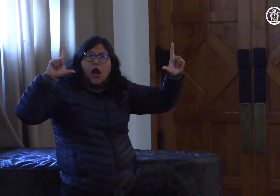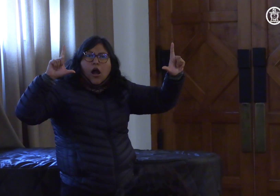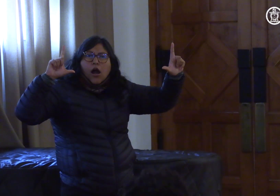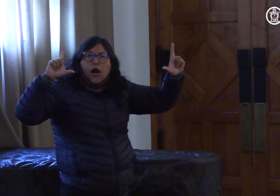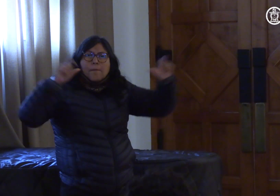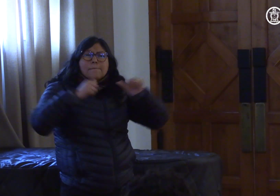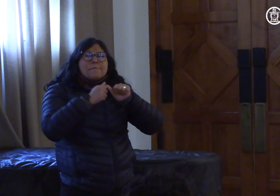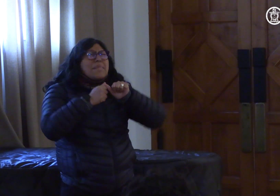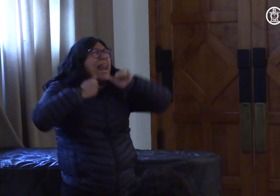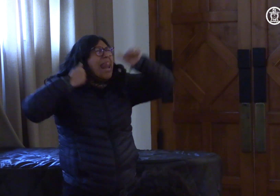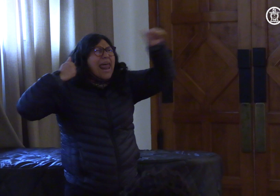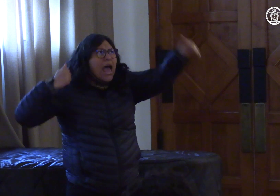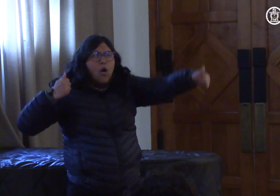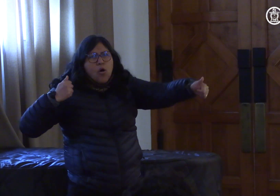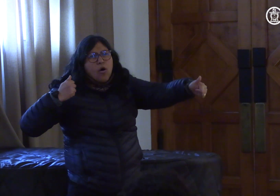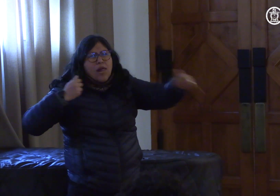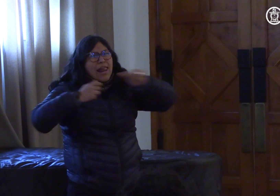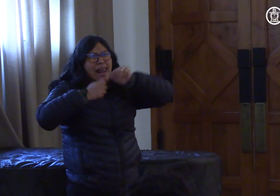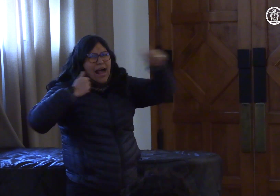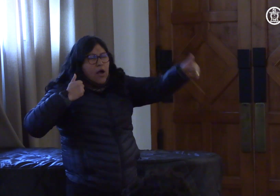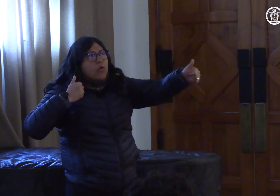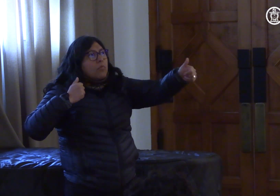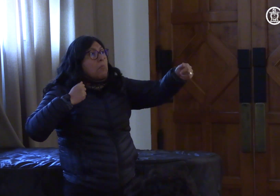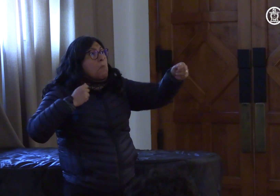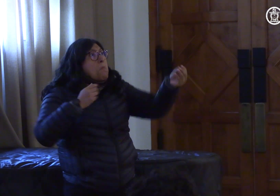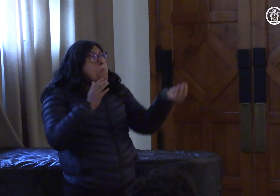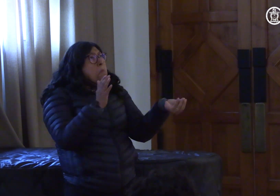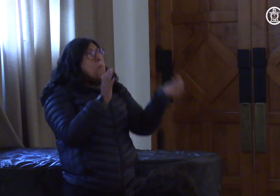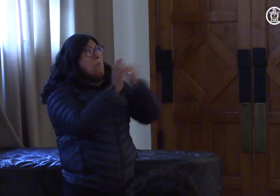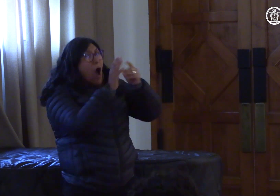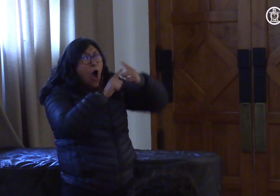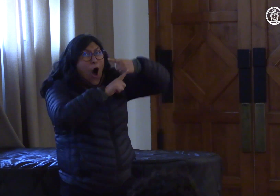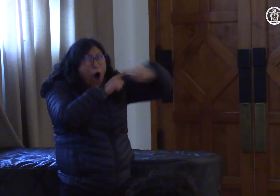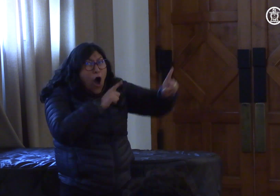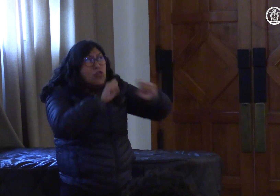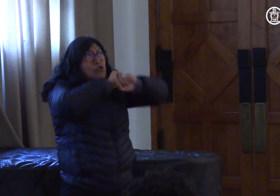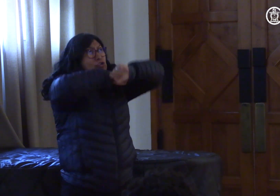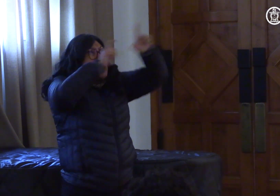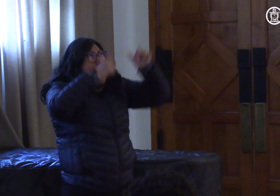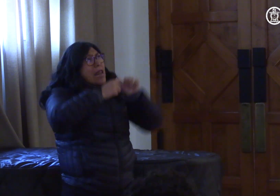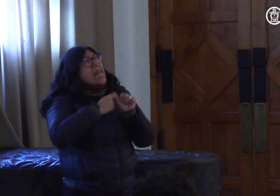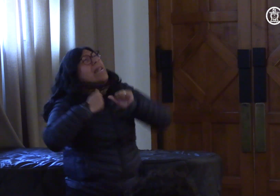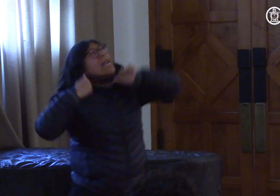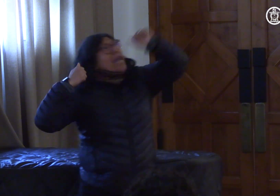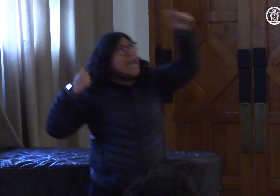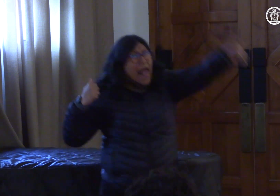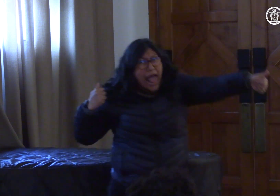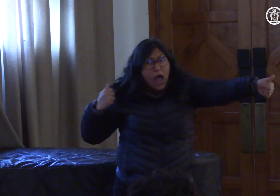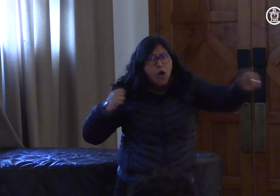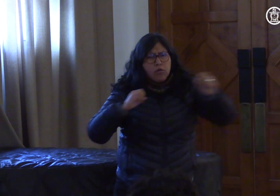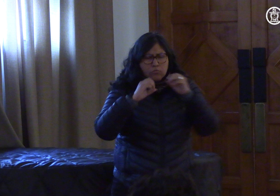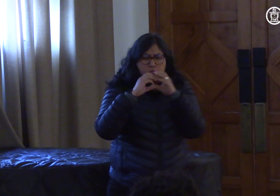Entonces, además de la distancia que tiene la Tierra del Sol, hay otros soles o otras estrellas más